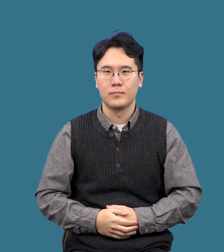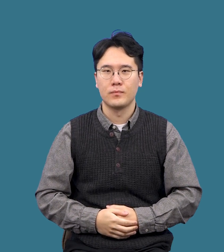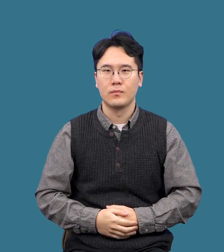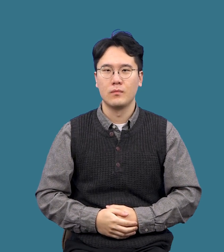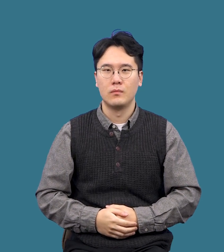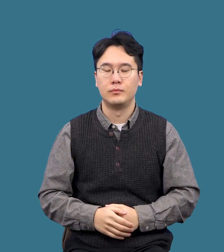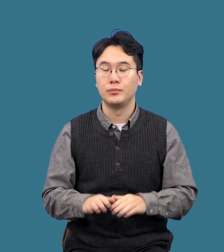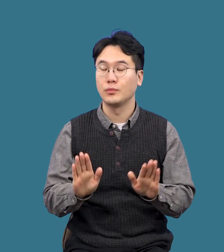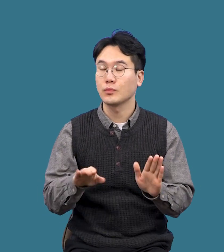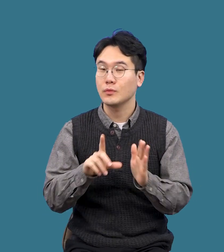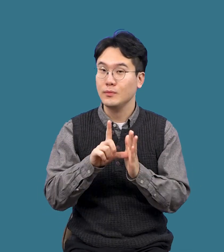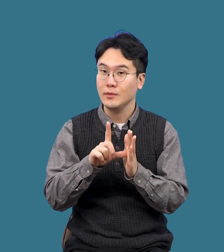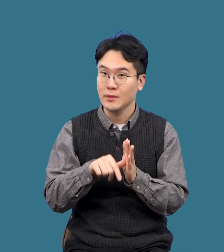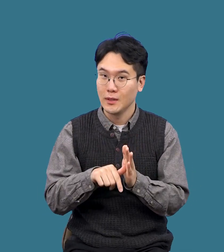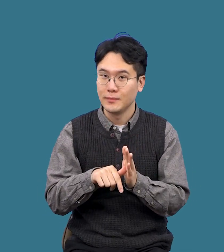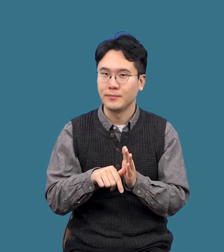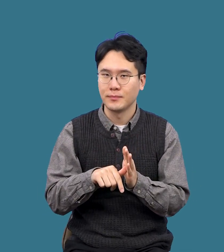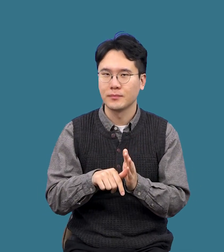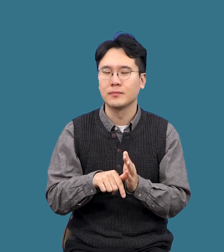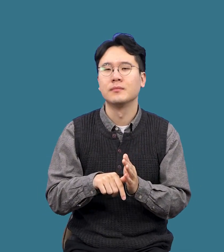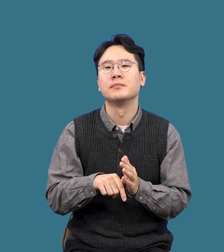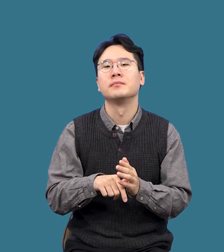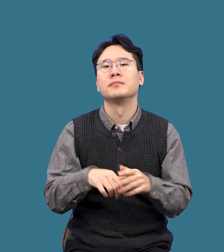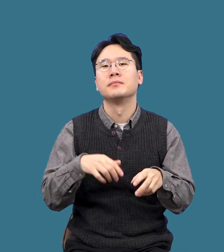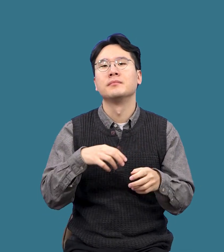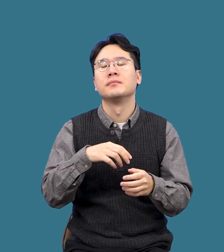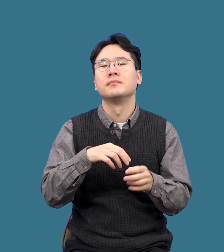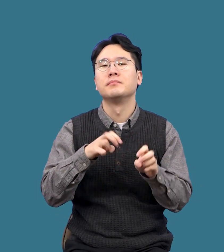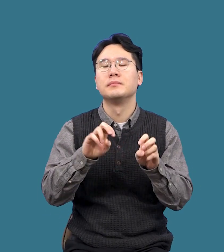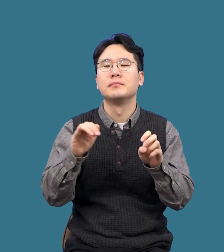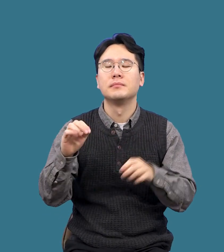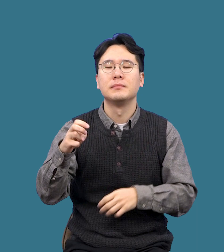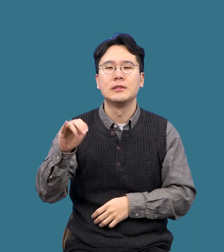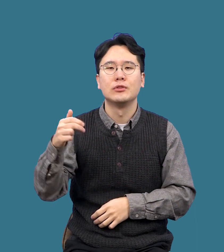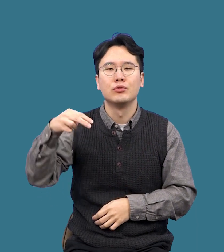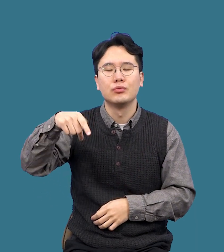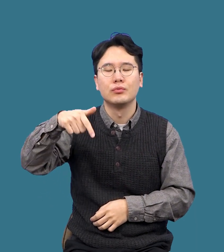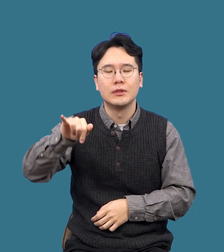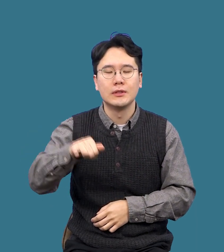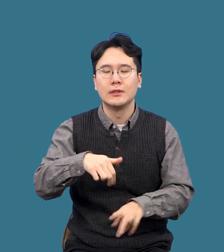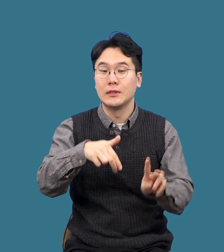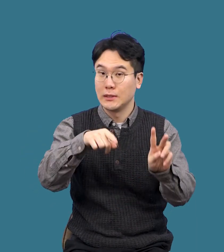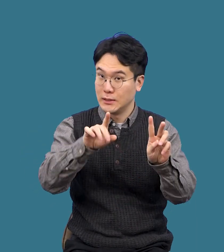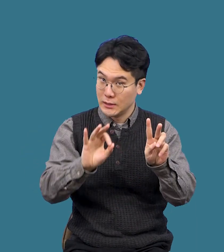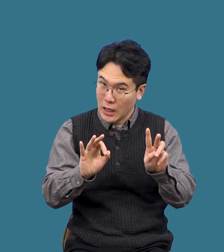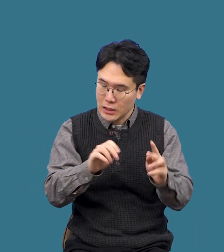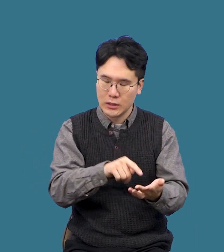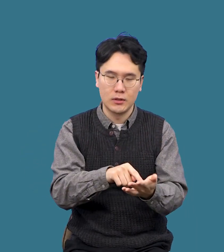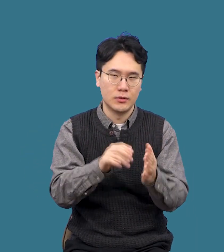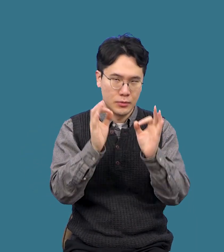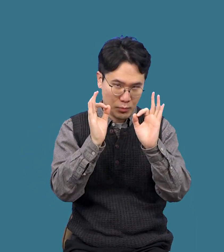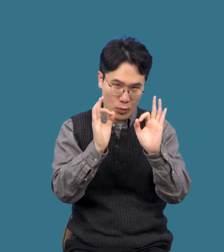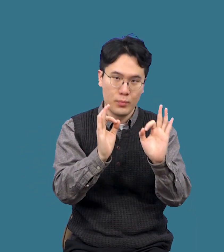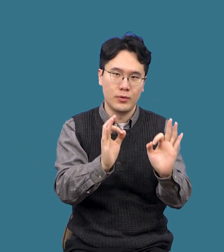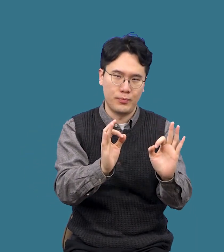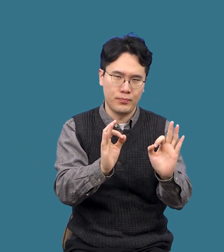디테일하게 민수기 2장을 들여다보면서 이 거룩한 공동체의 특성을 살펴보고자